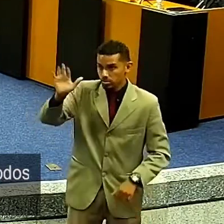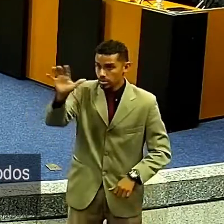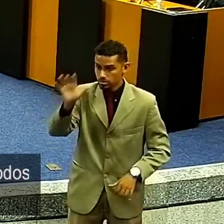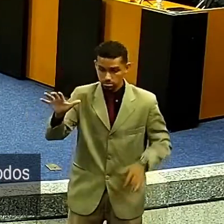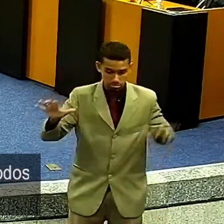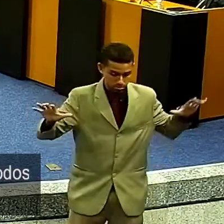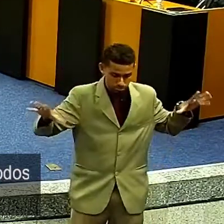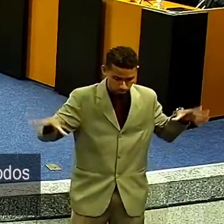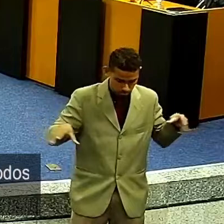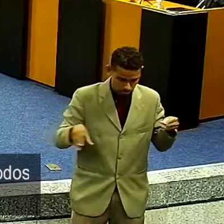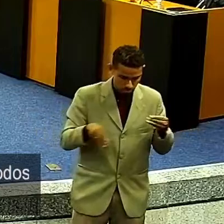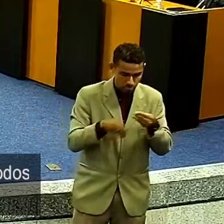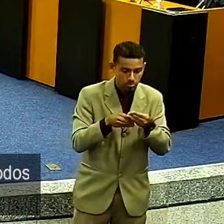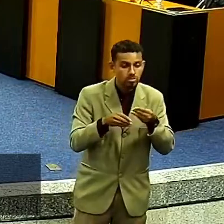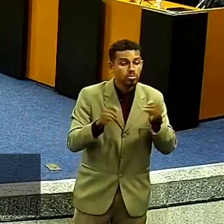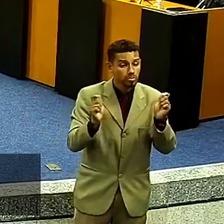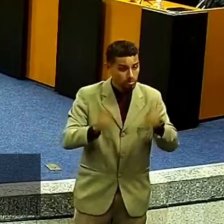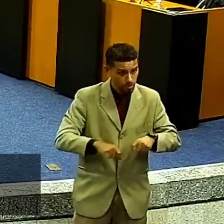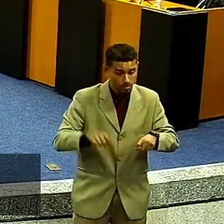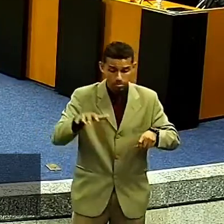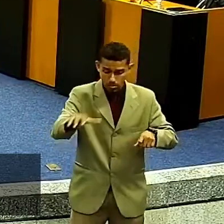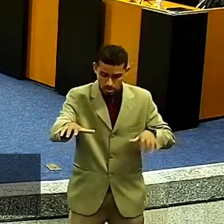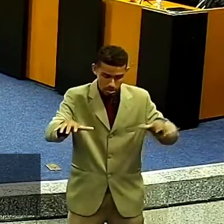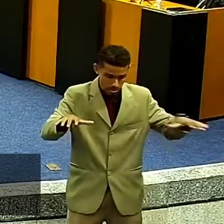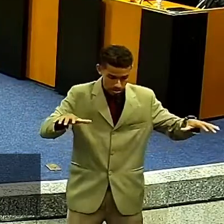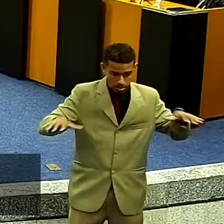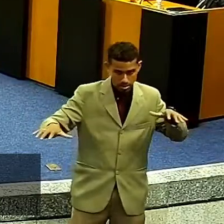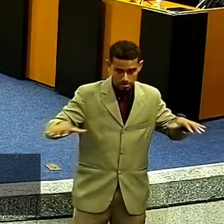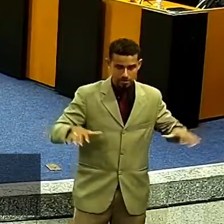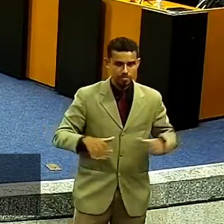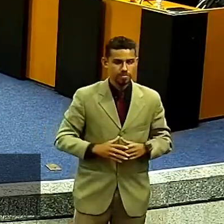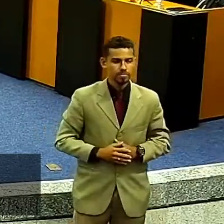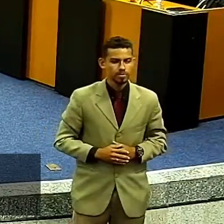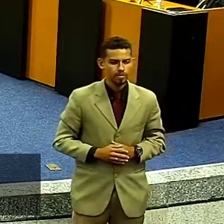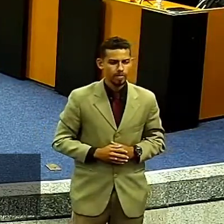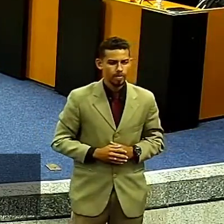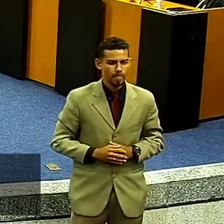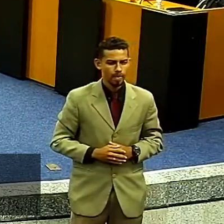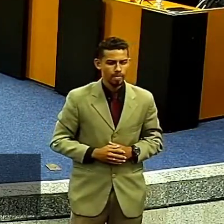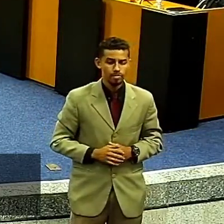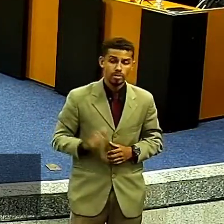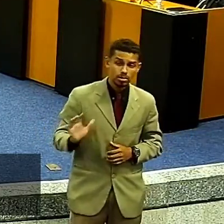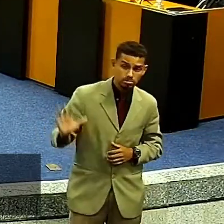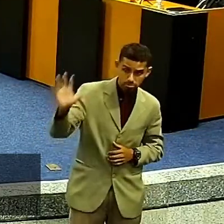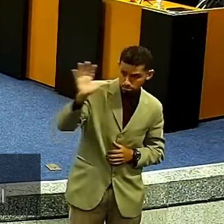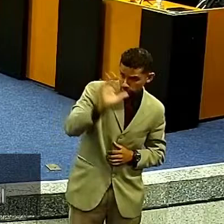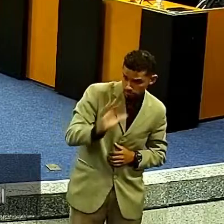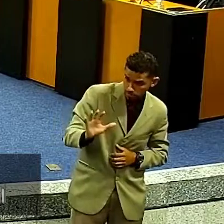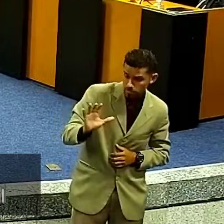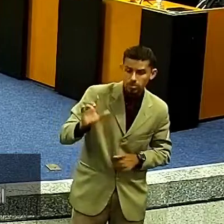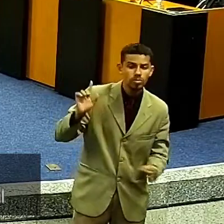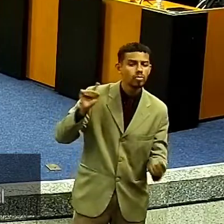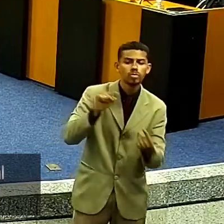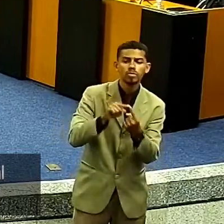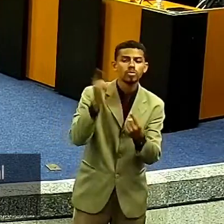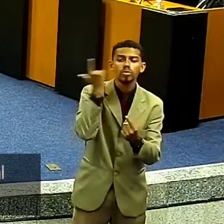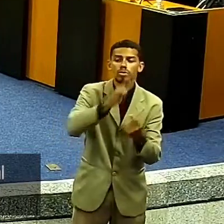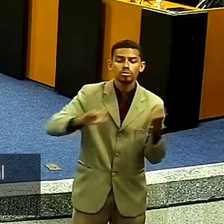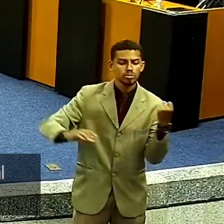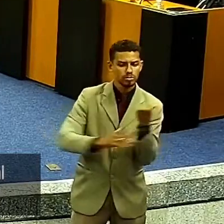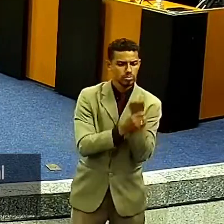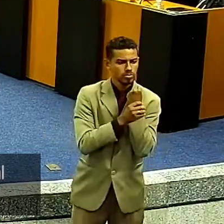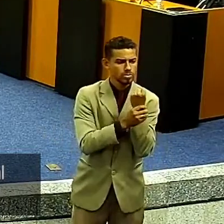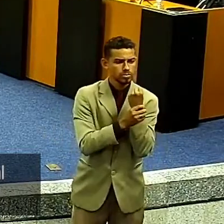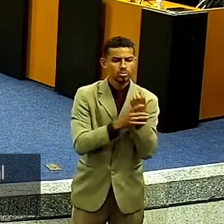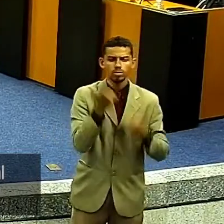eleitoral que os faça em cada municipal este Regional tem a missão de assegurar a